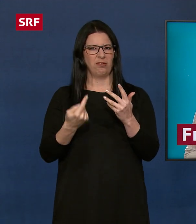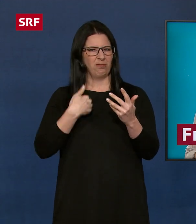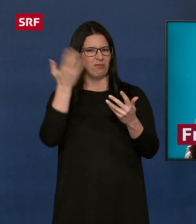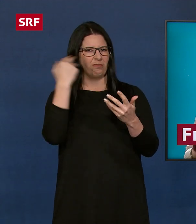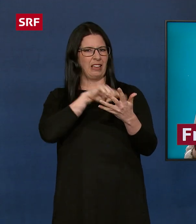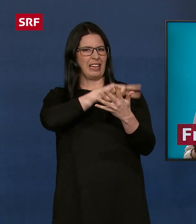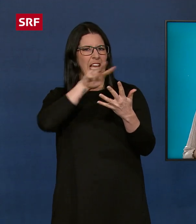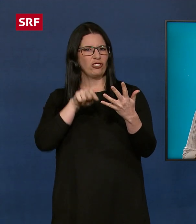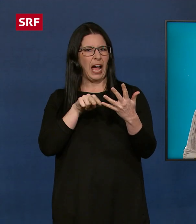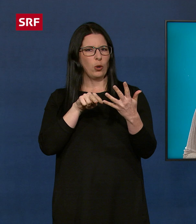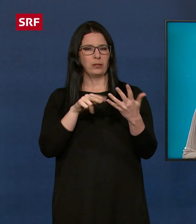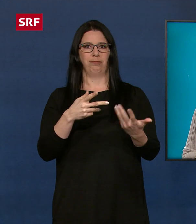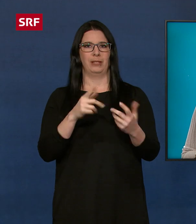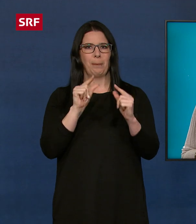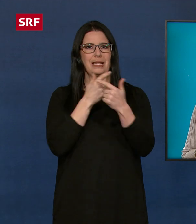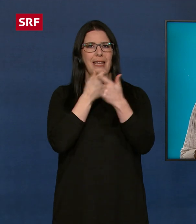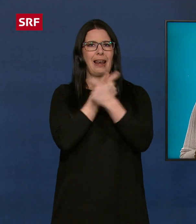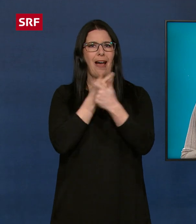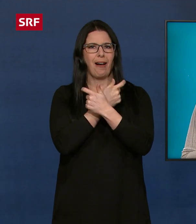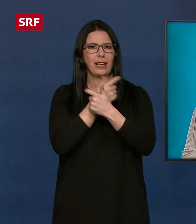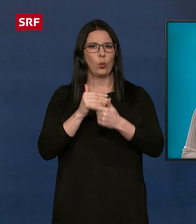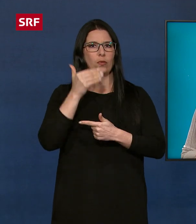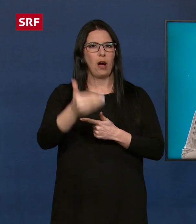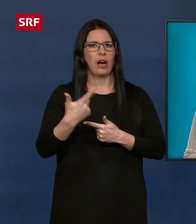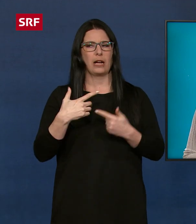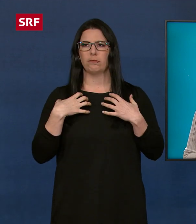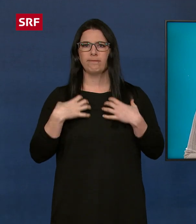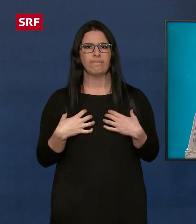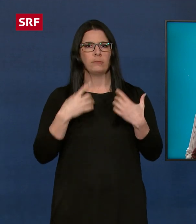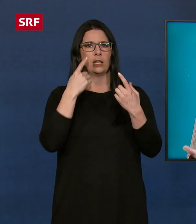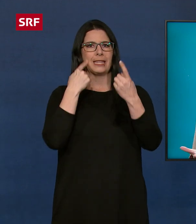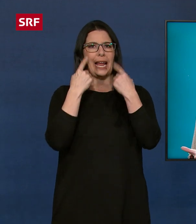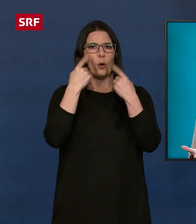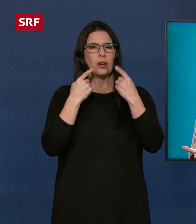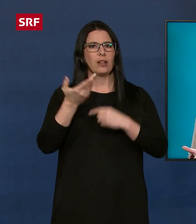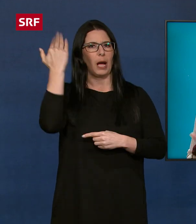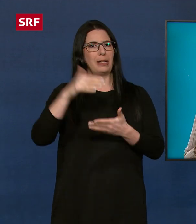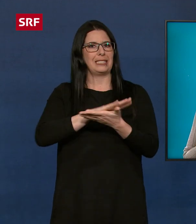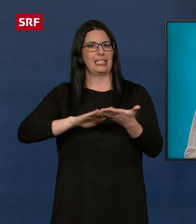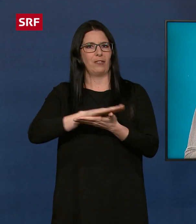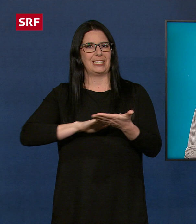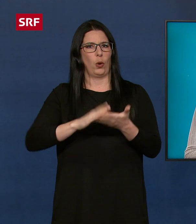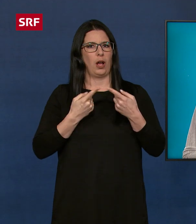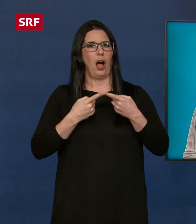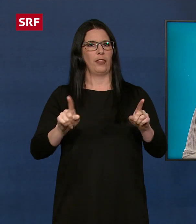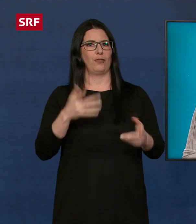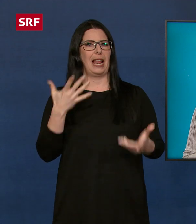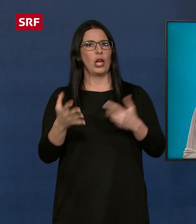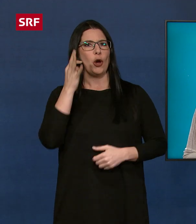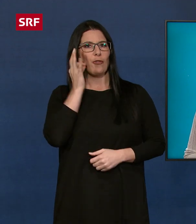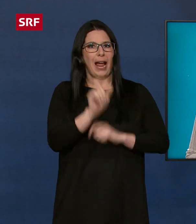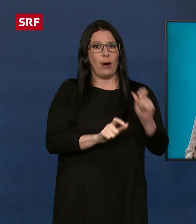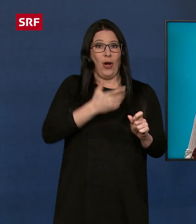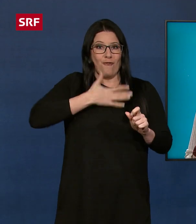habe, ich zuerst ein wenig lachen. Und dann hat es mich dann aber auch traurig gemacht für die Frauen, die vielleicht auch gerne arbeiten gehen